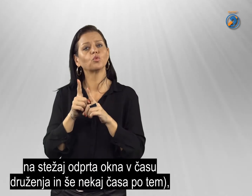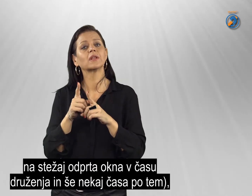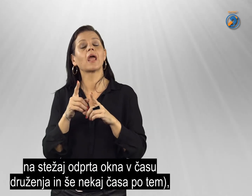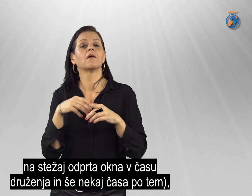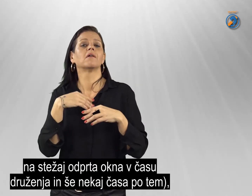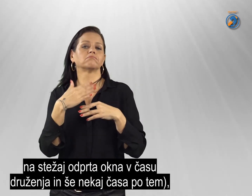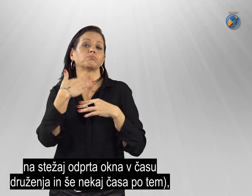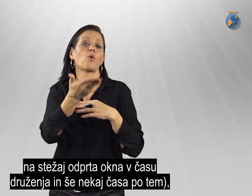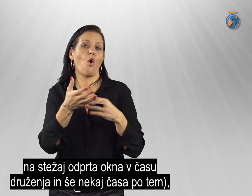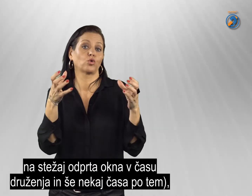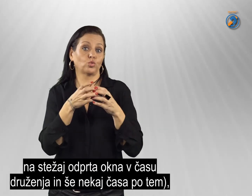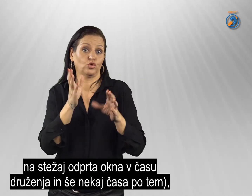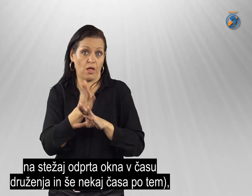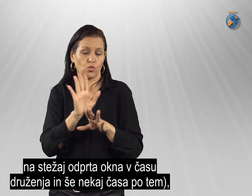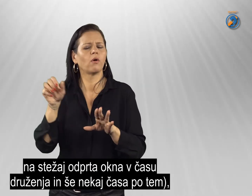tem.